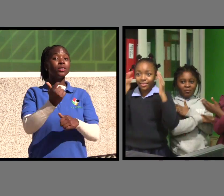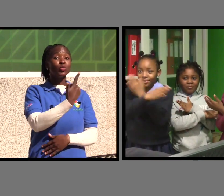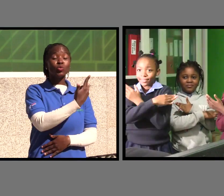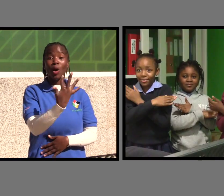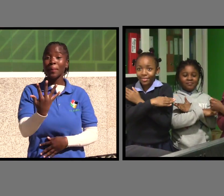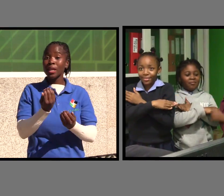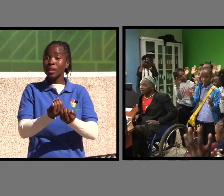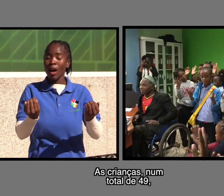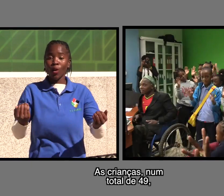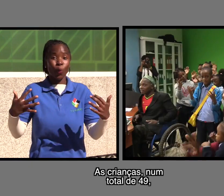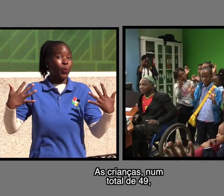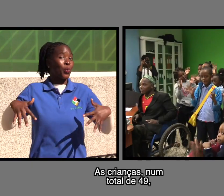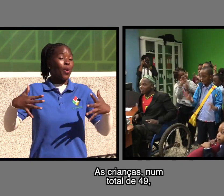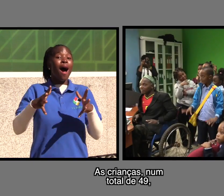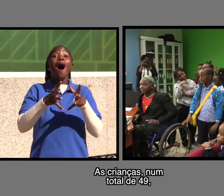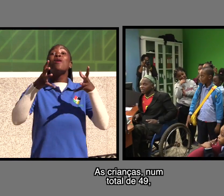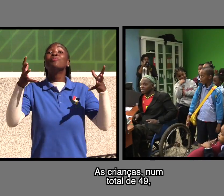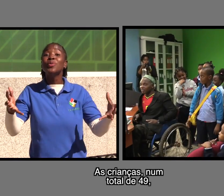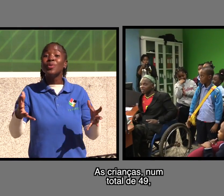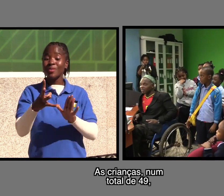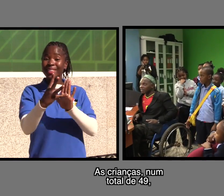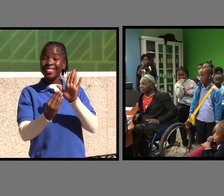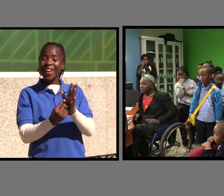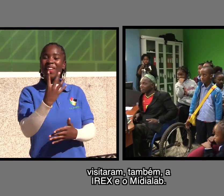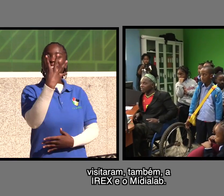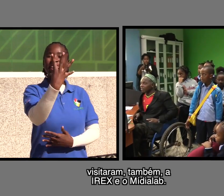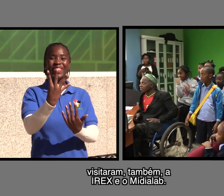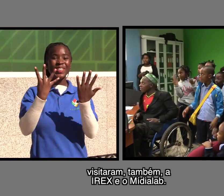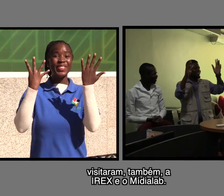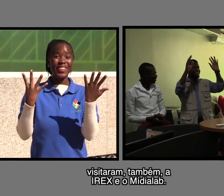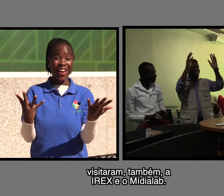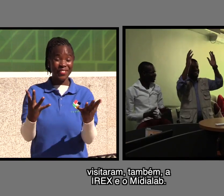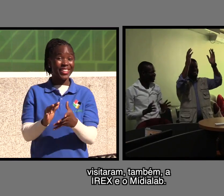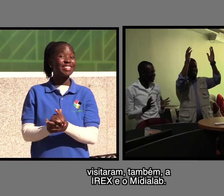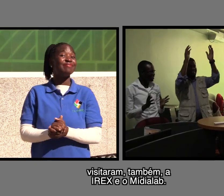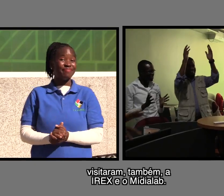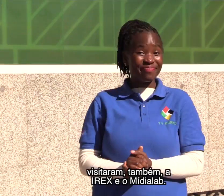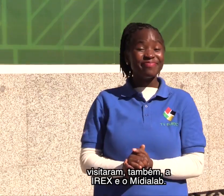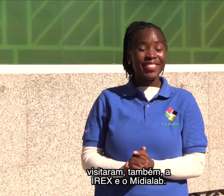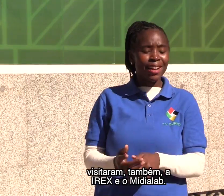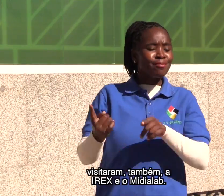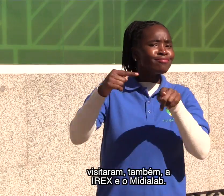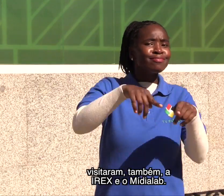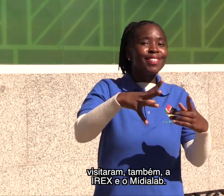As crianças, num total de 49, visitaram também a IREX e o Media Lab.